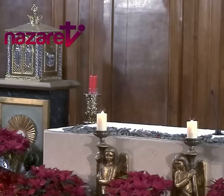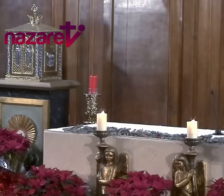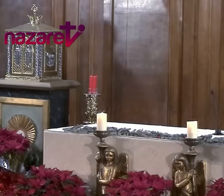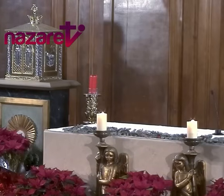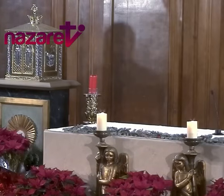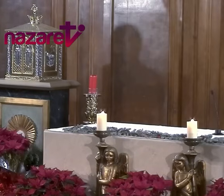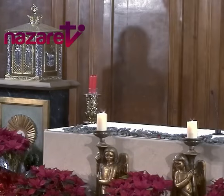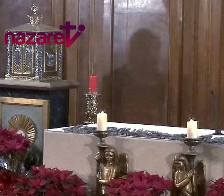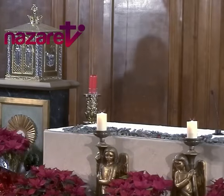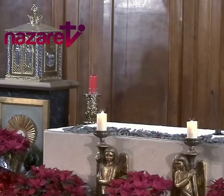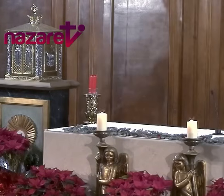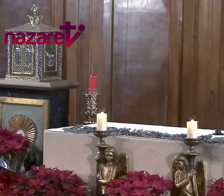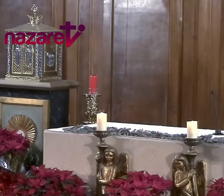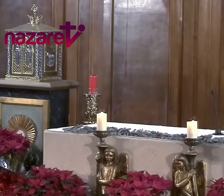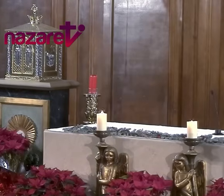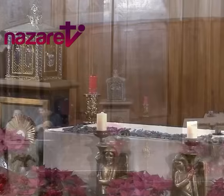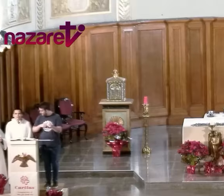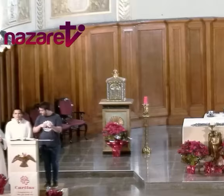atención.